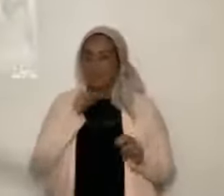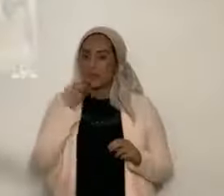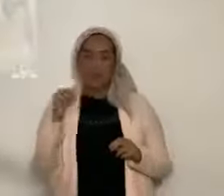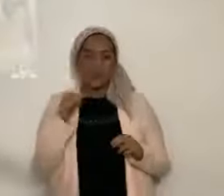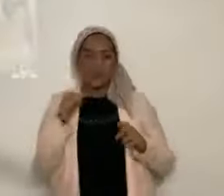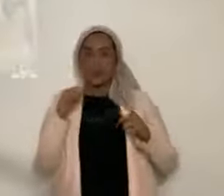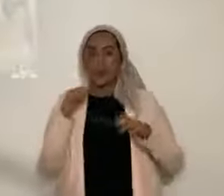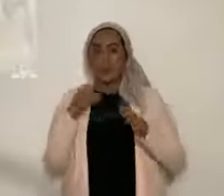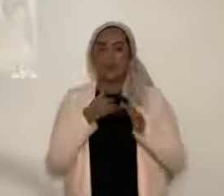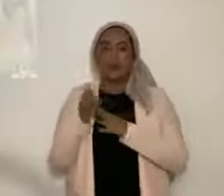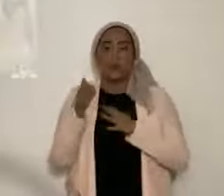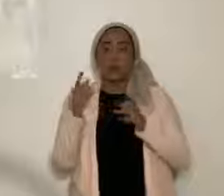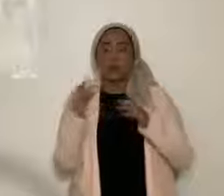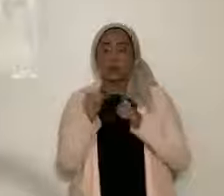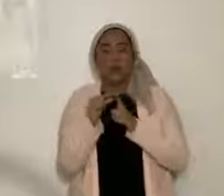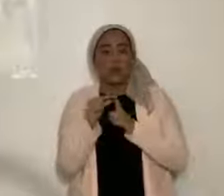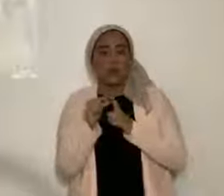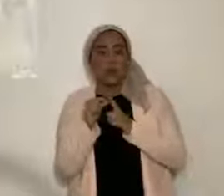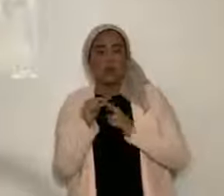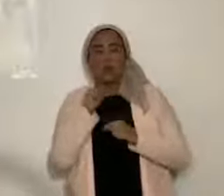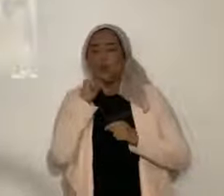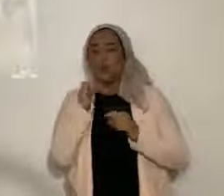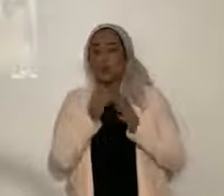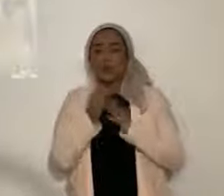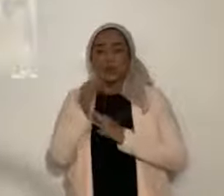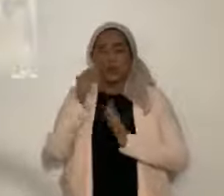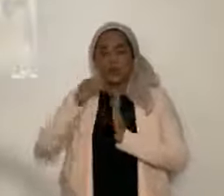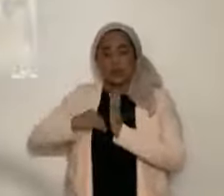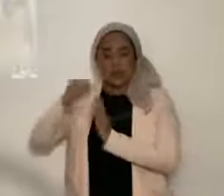palabra, ni por carta,